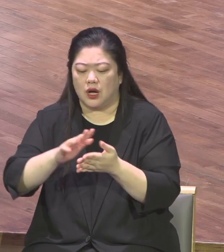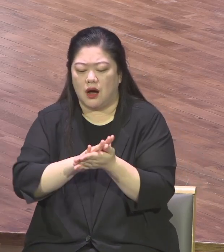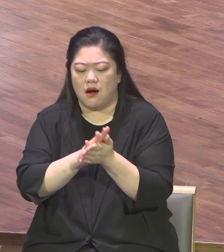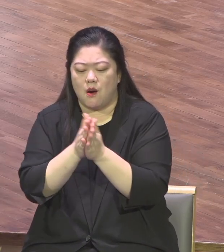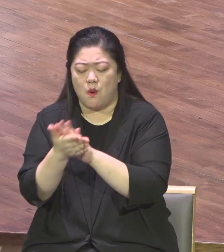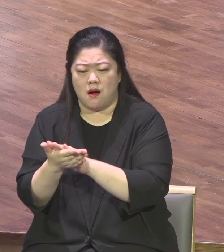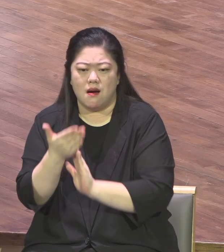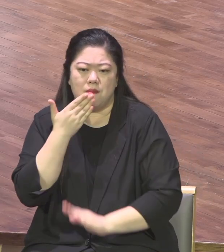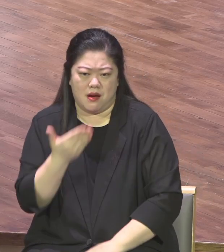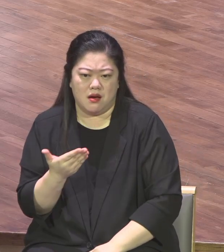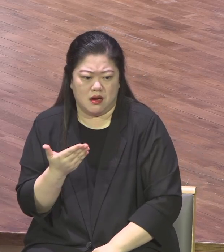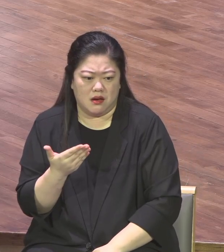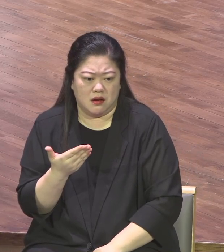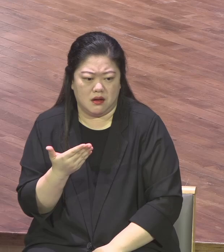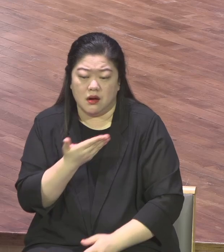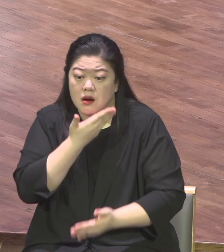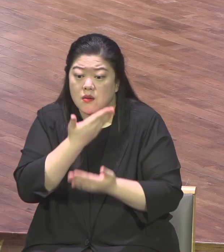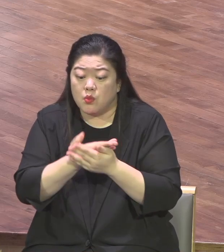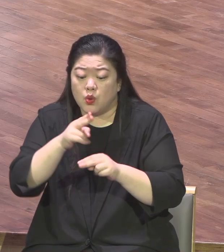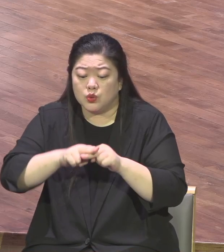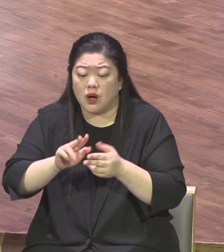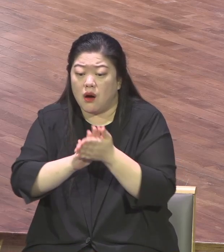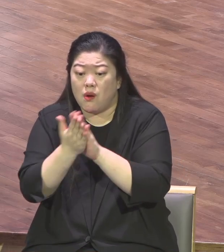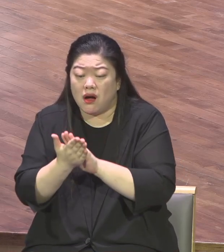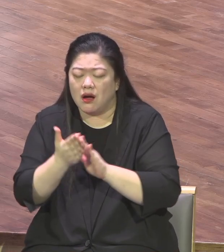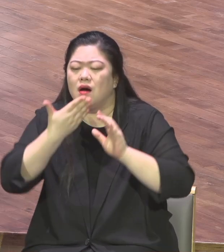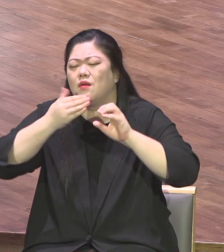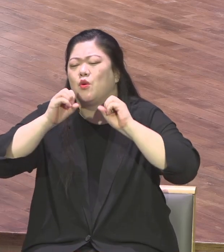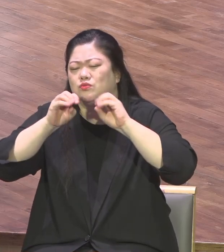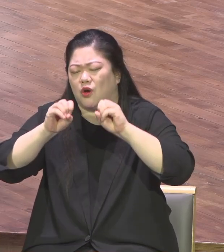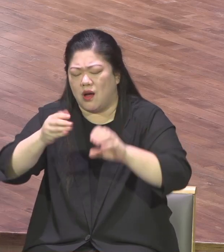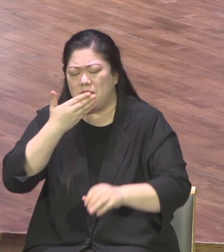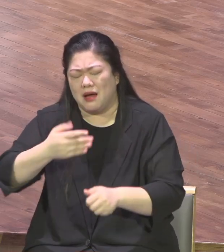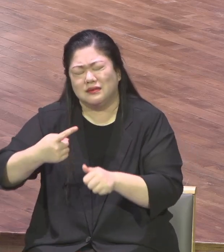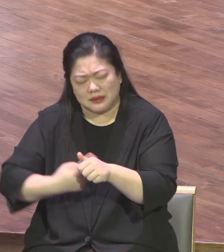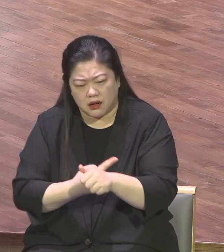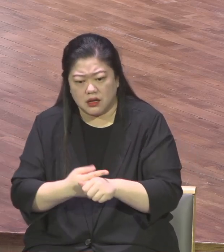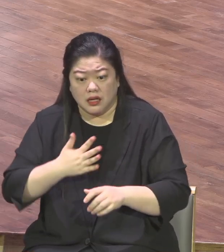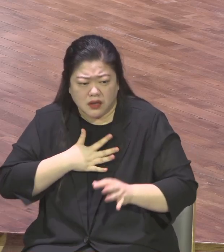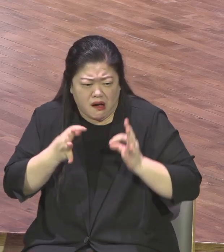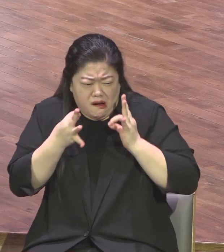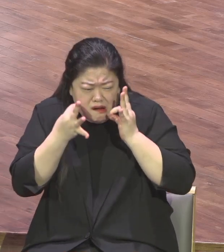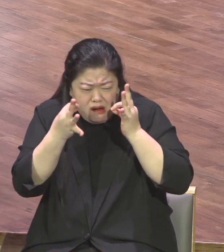그러한 자리로 나아가게 되어 있다. 그럼 저절로 다 되게 되었어요.